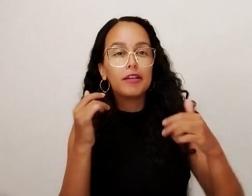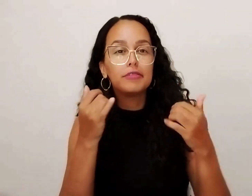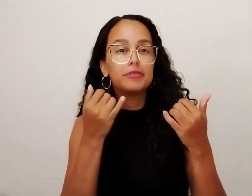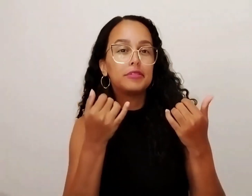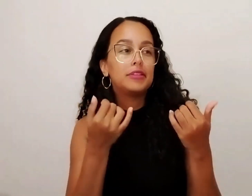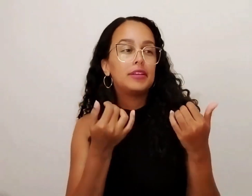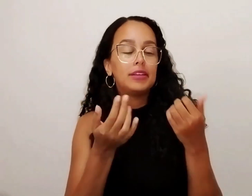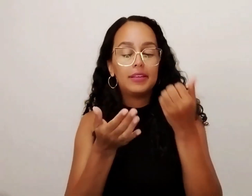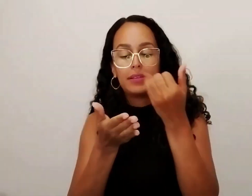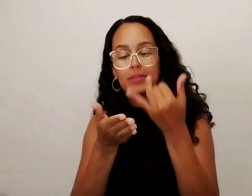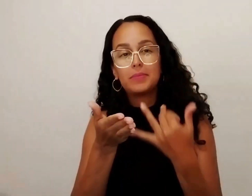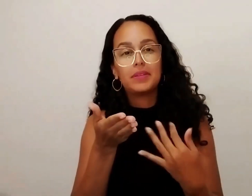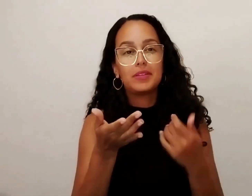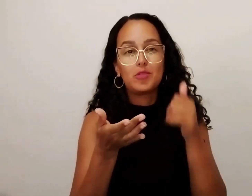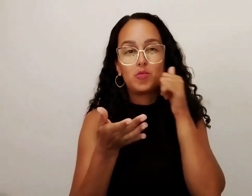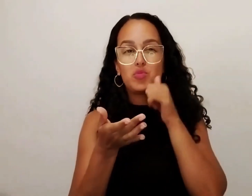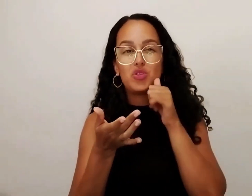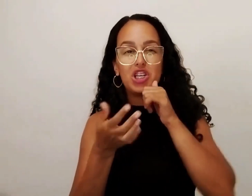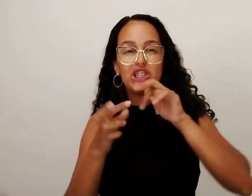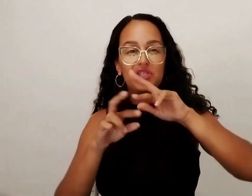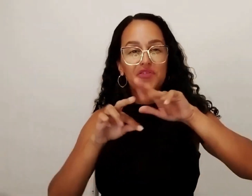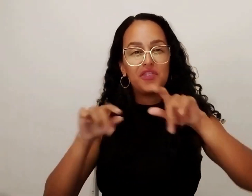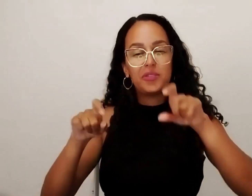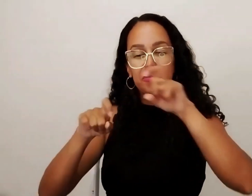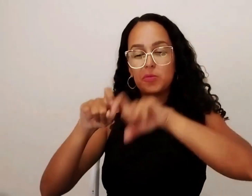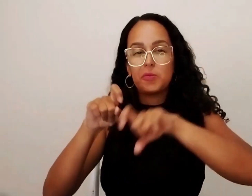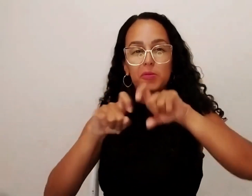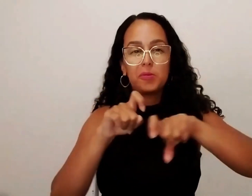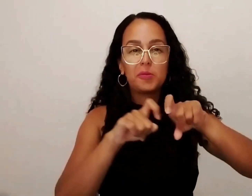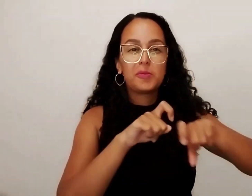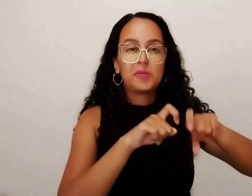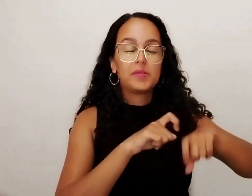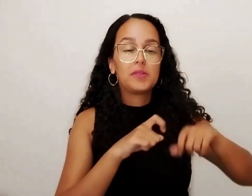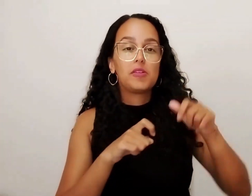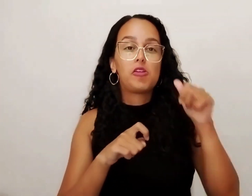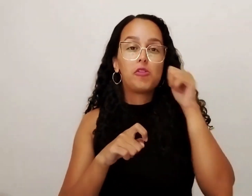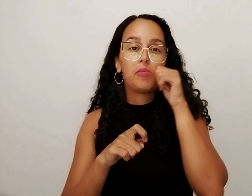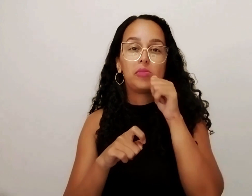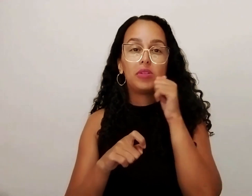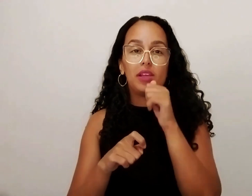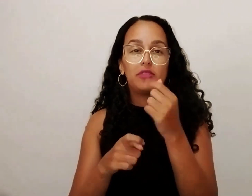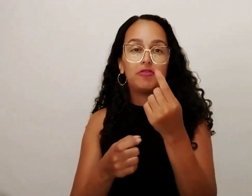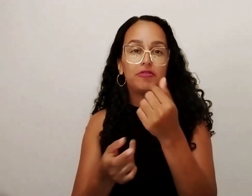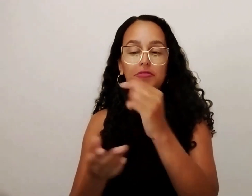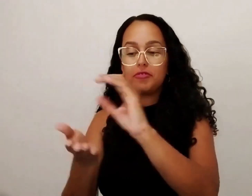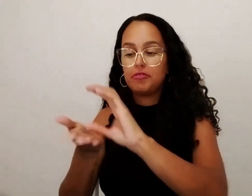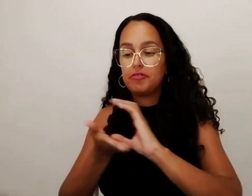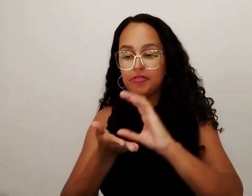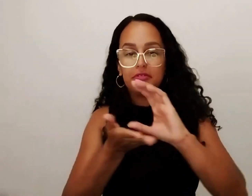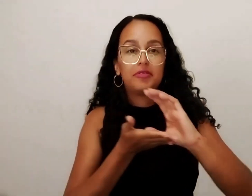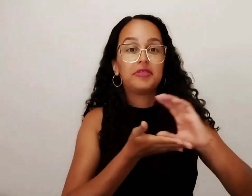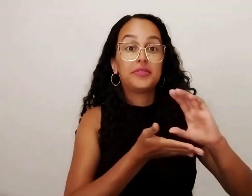A carta é escrita em linguagem extremamente formal, uma crítica ao